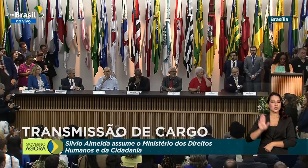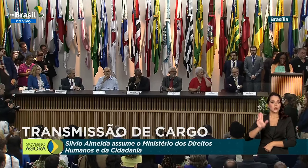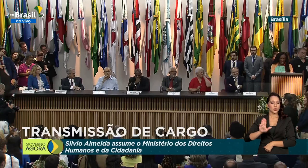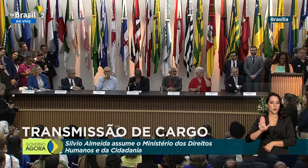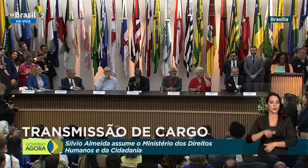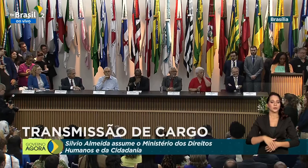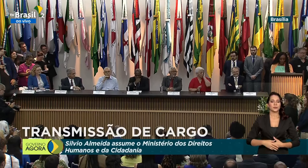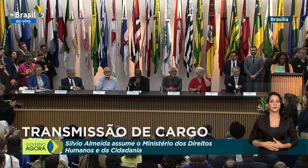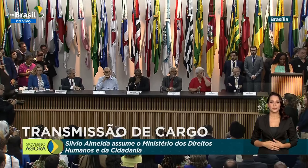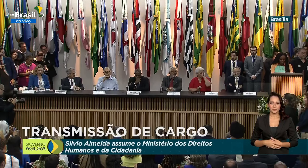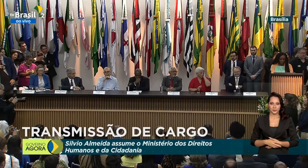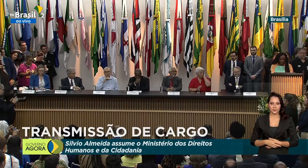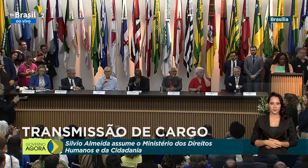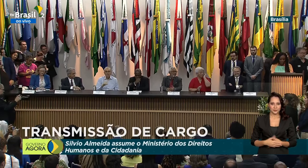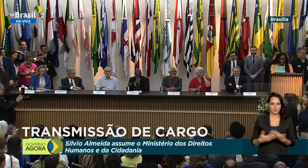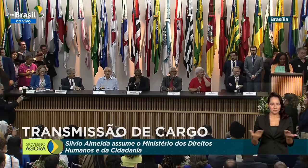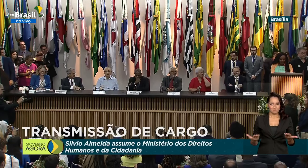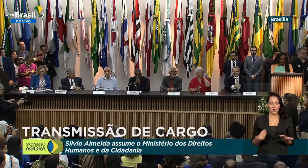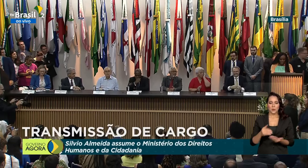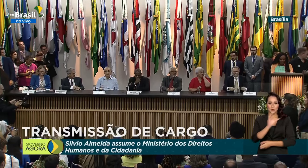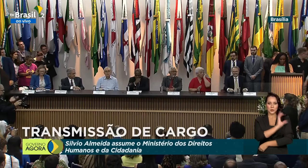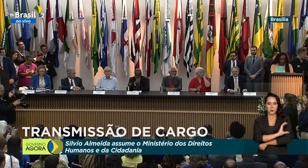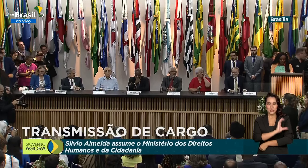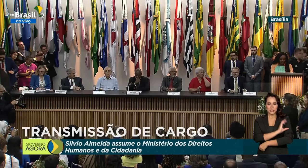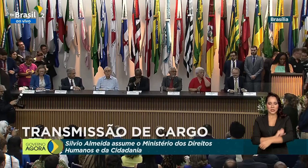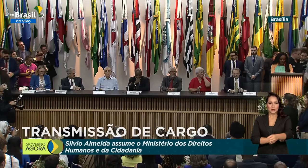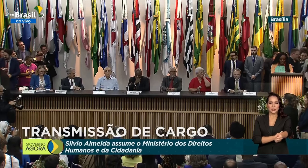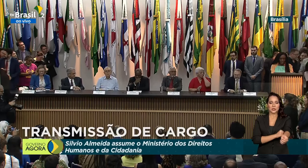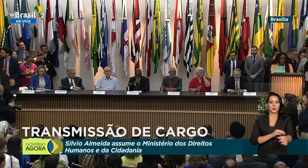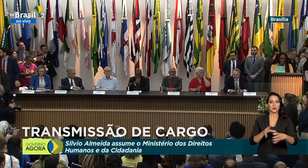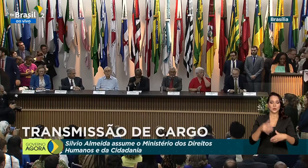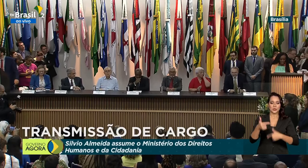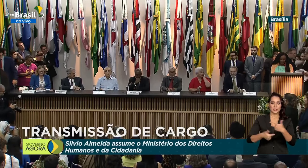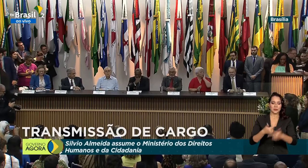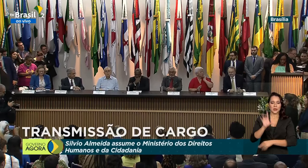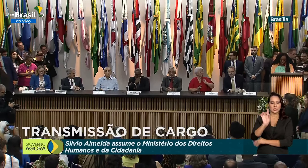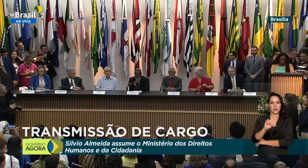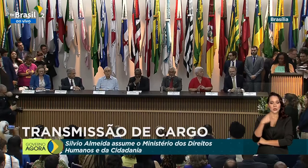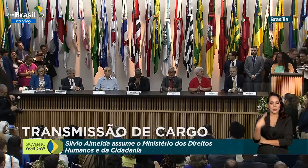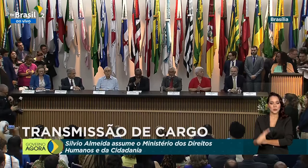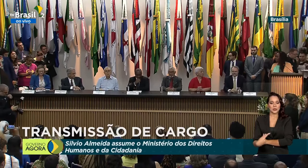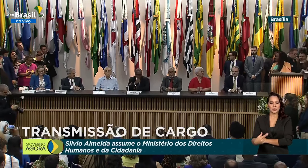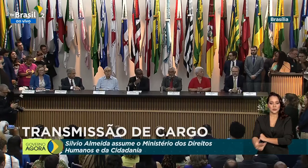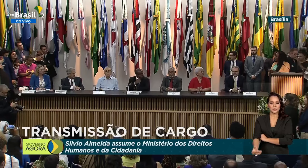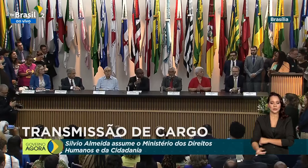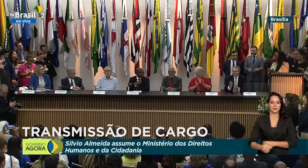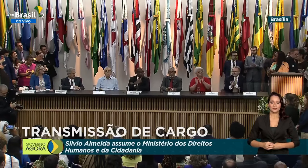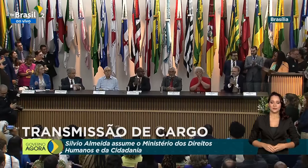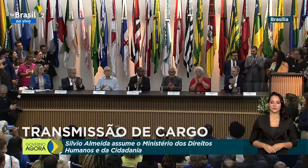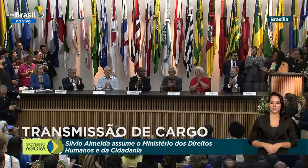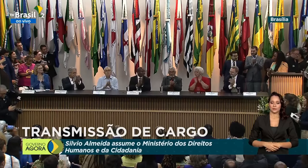Inácio Lula da Silva como um dos coordenadores do grupo de trabalho de direitos humanos